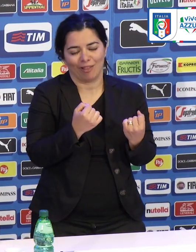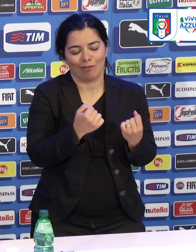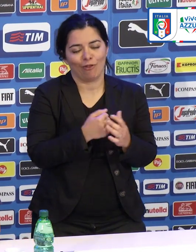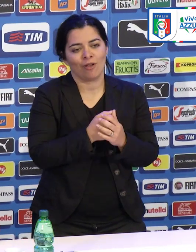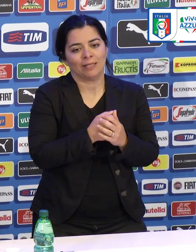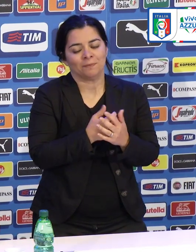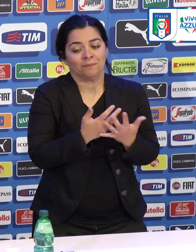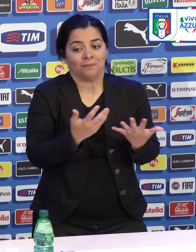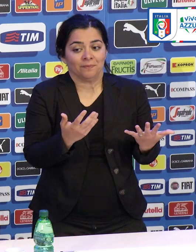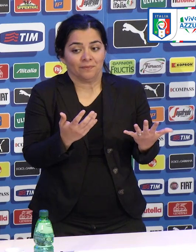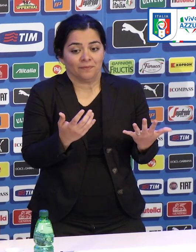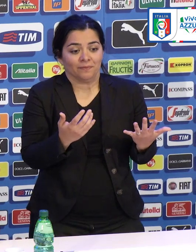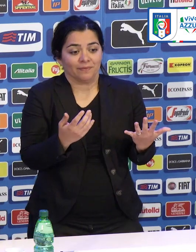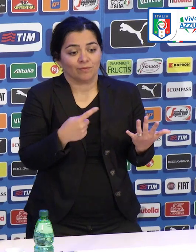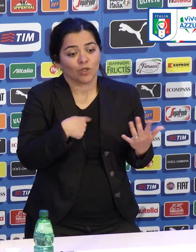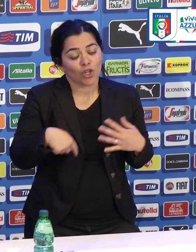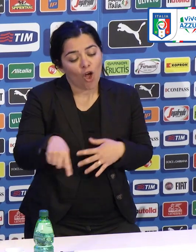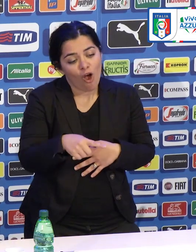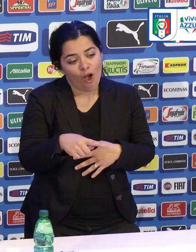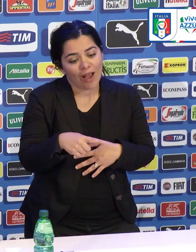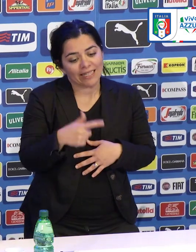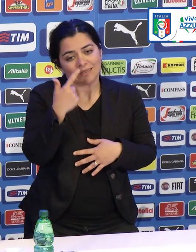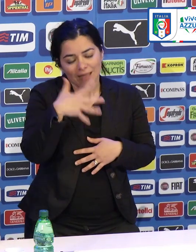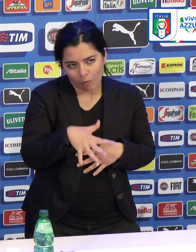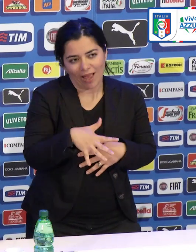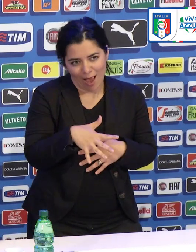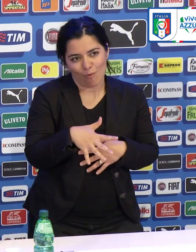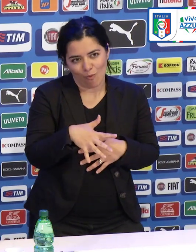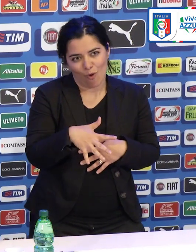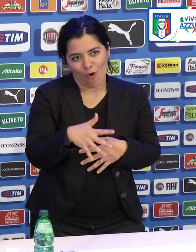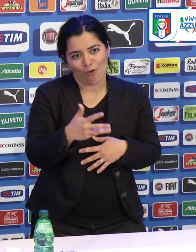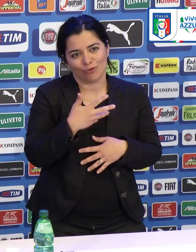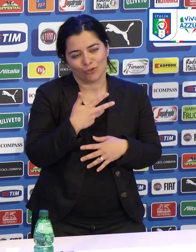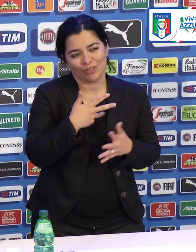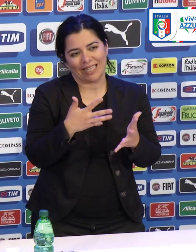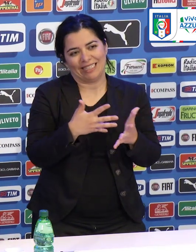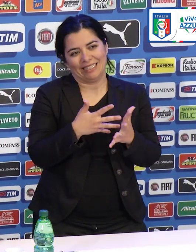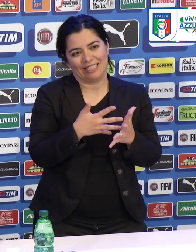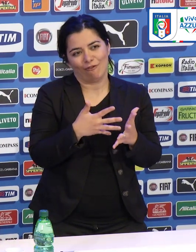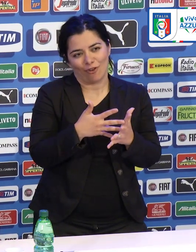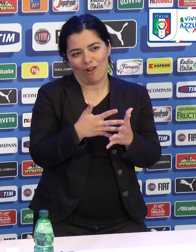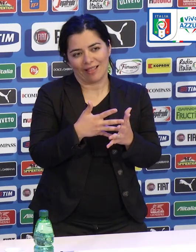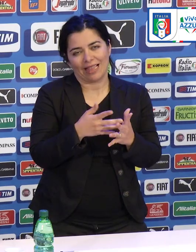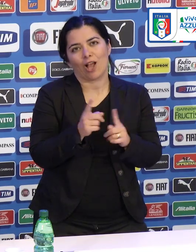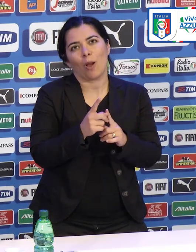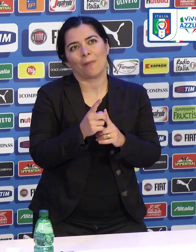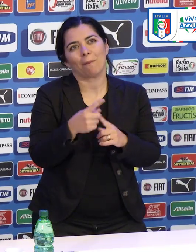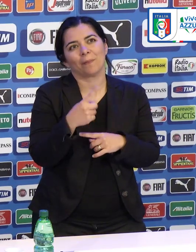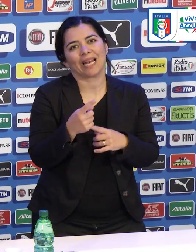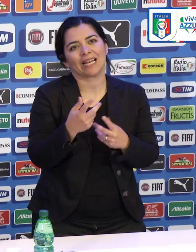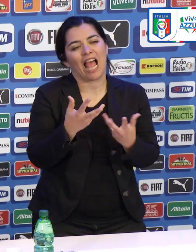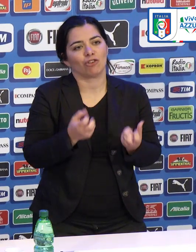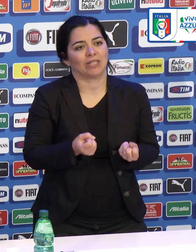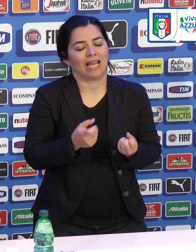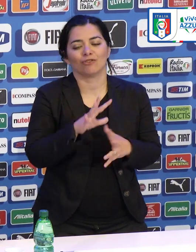adesso lo sappiamo che sono comunque cose difficili da accettare, soprattutto per le altre persone che